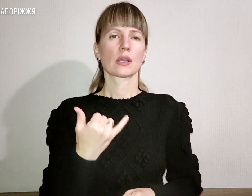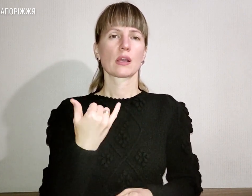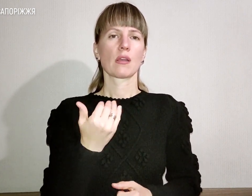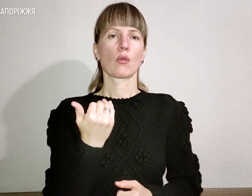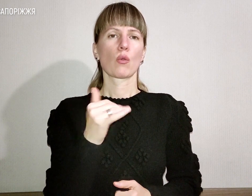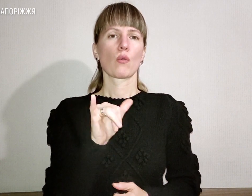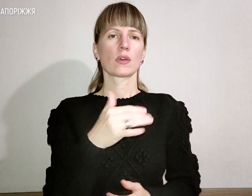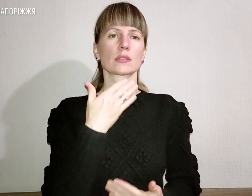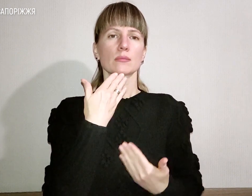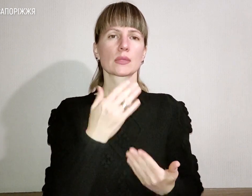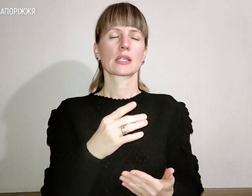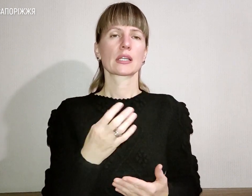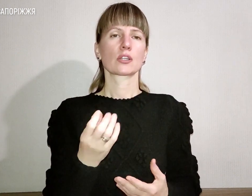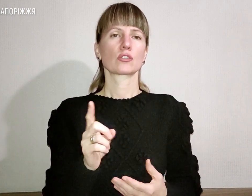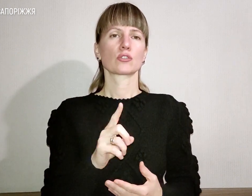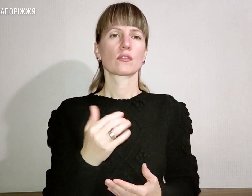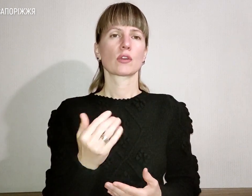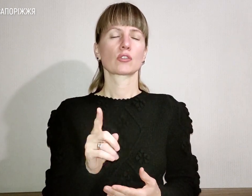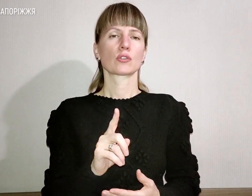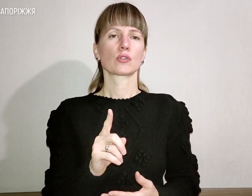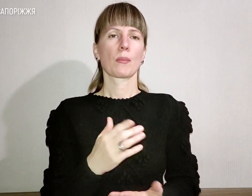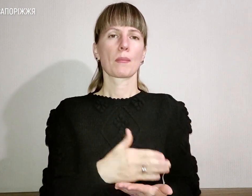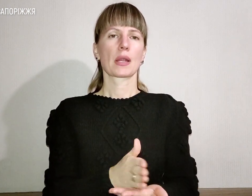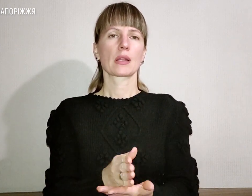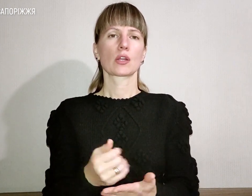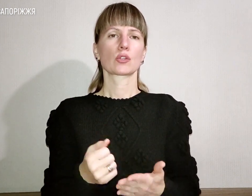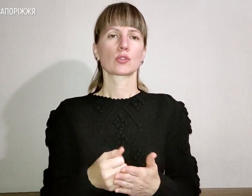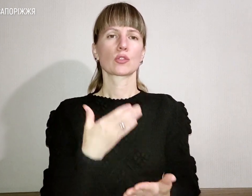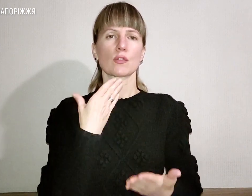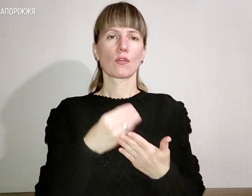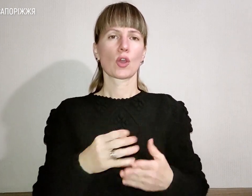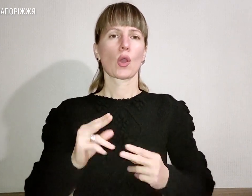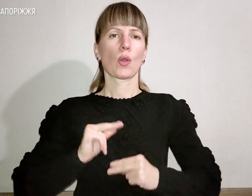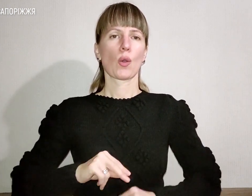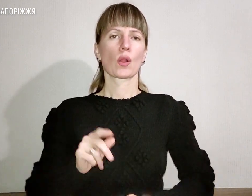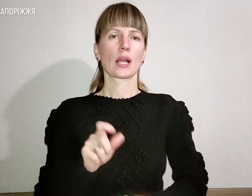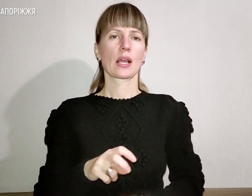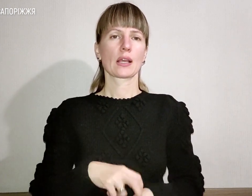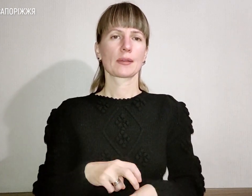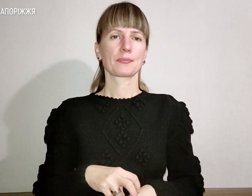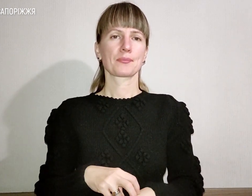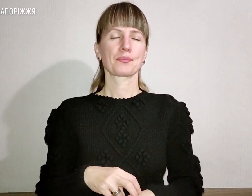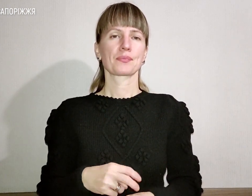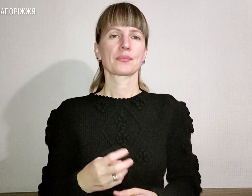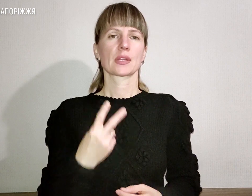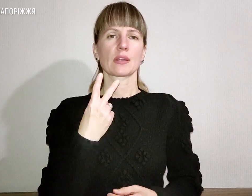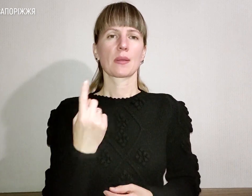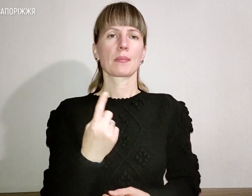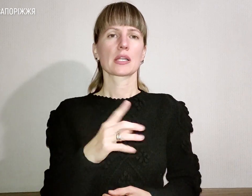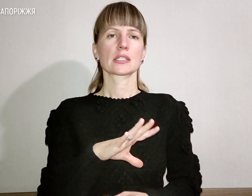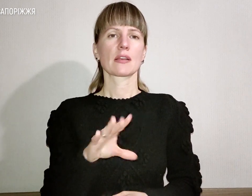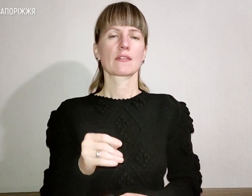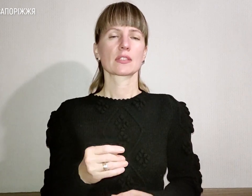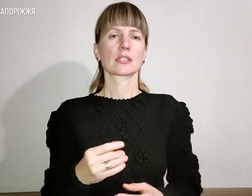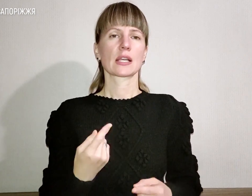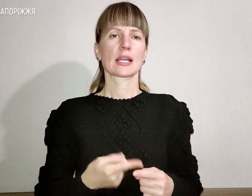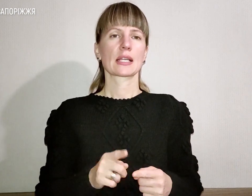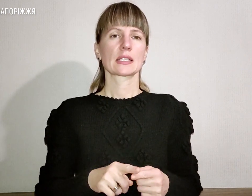і, зокрема, щоб ви, якщо що, перенаправляли до своїх колег. Ну, дивіться, перш за все це гострі стани,